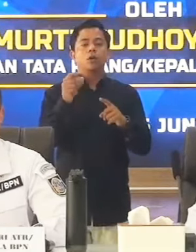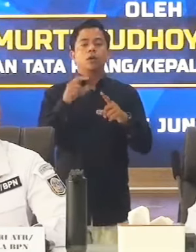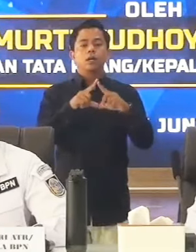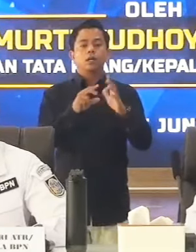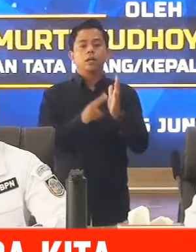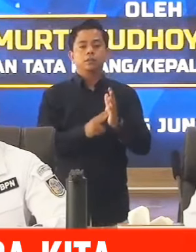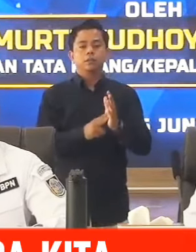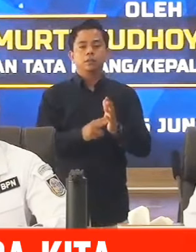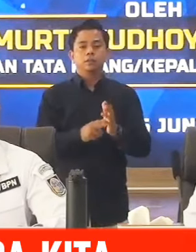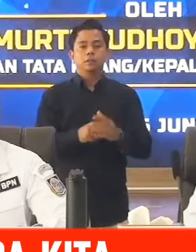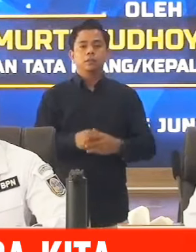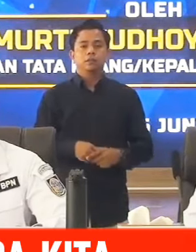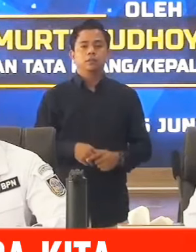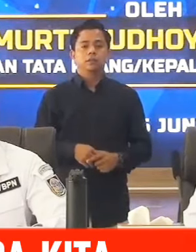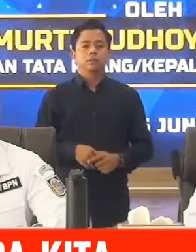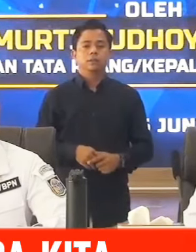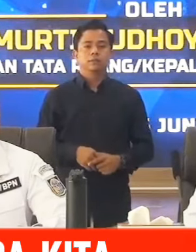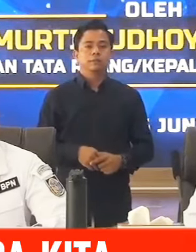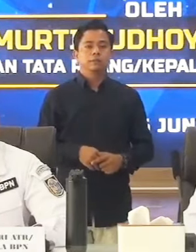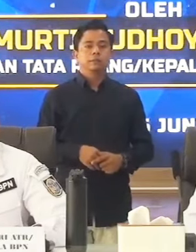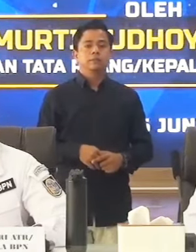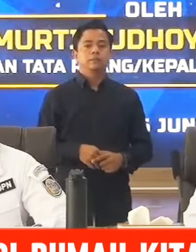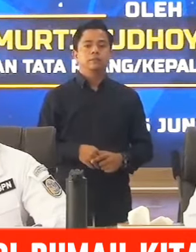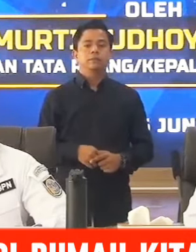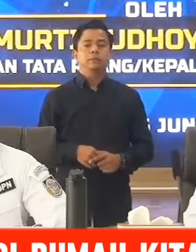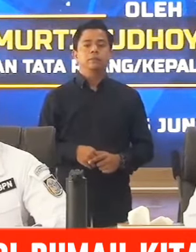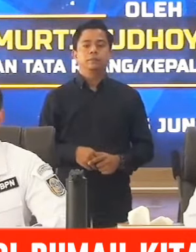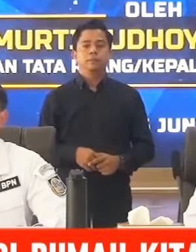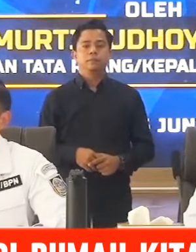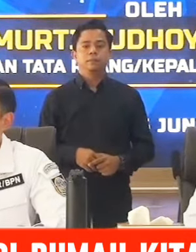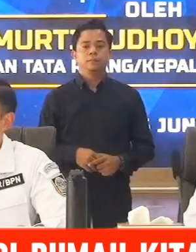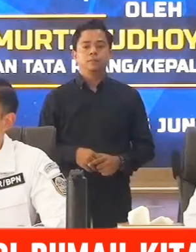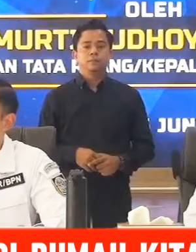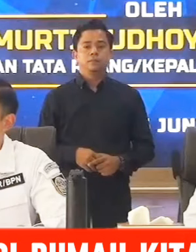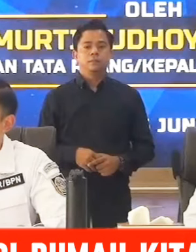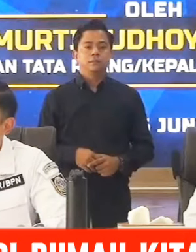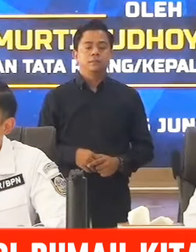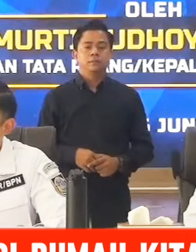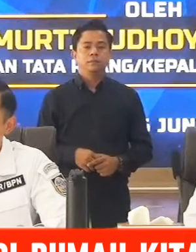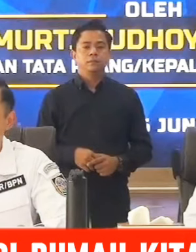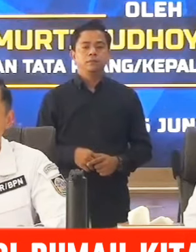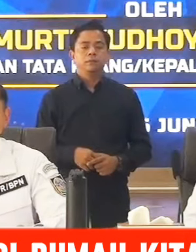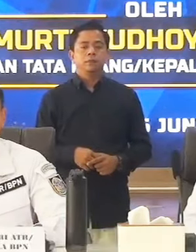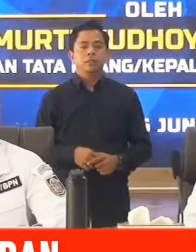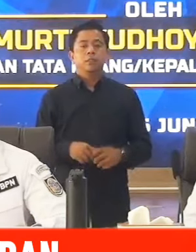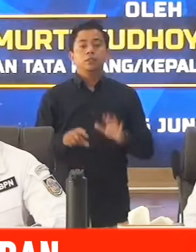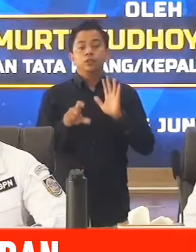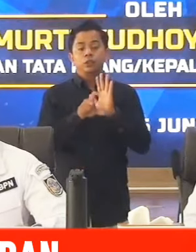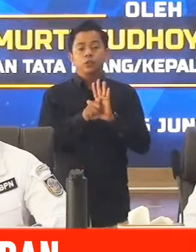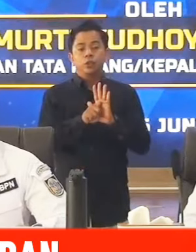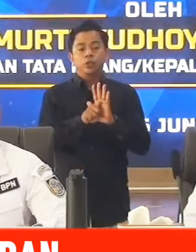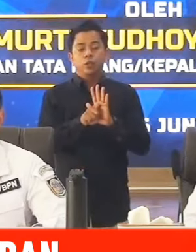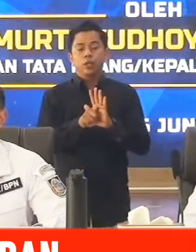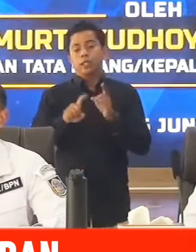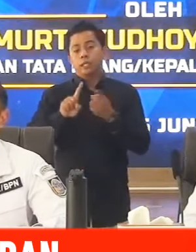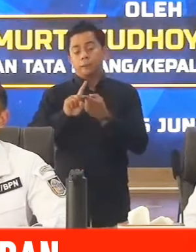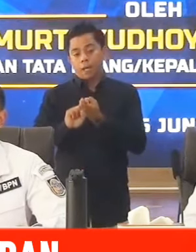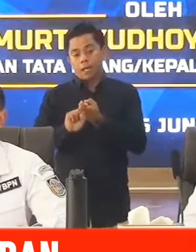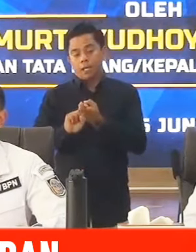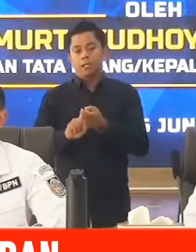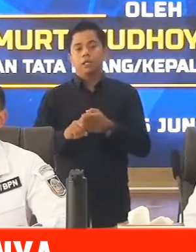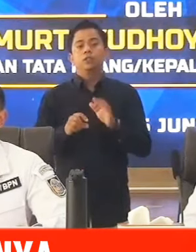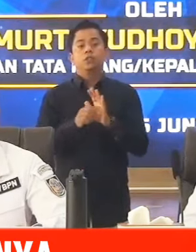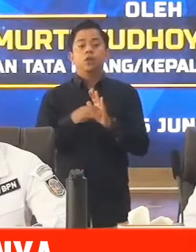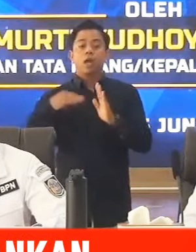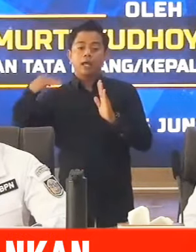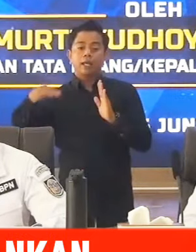sendiri. Bisa itu keluarga kita, bisa itu orang tinggal di rumah kita, asisten kita,